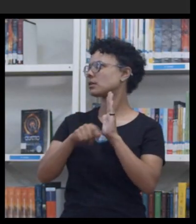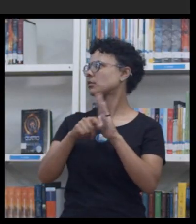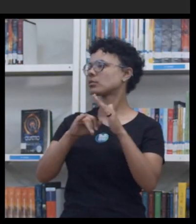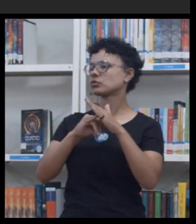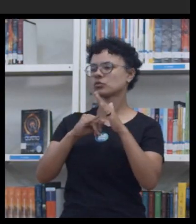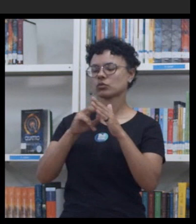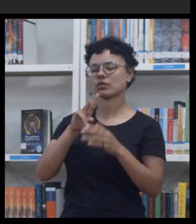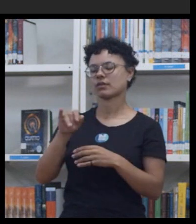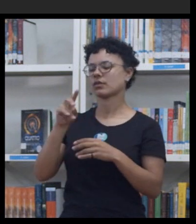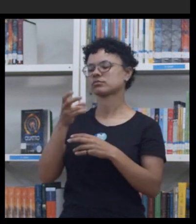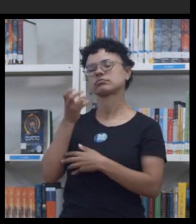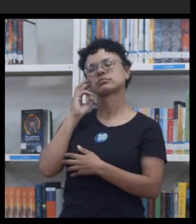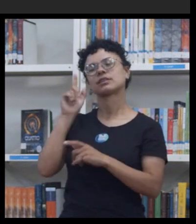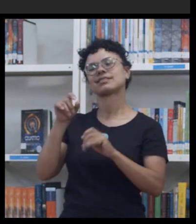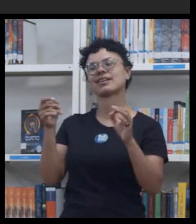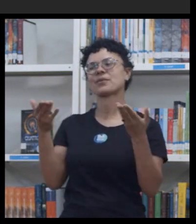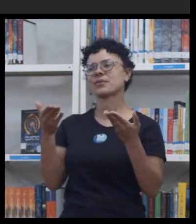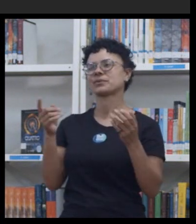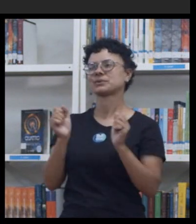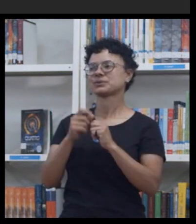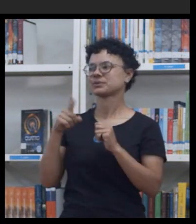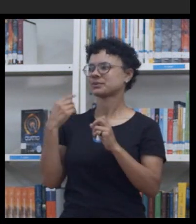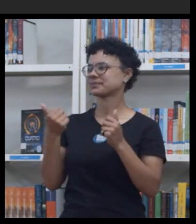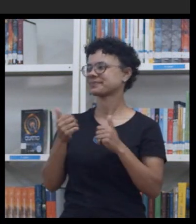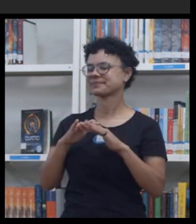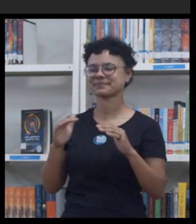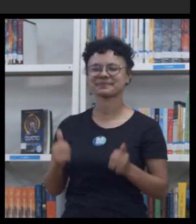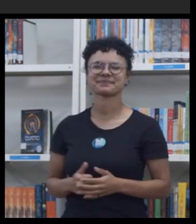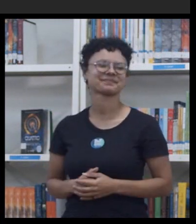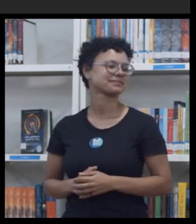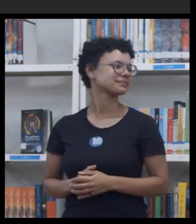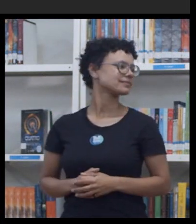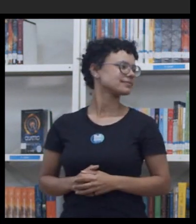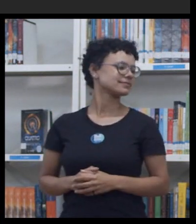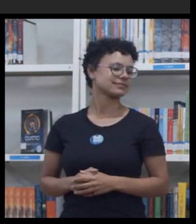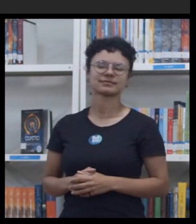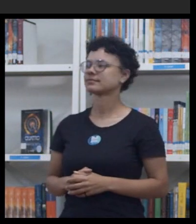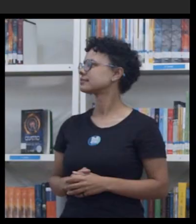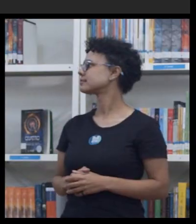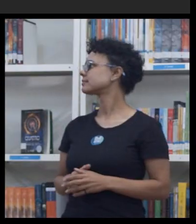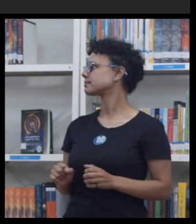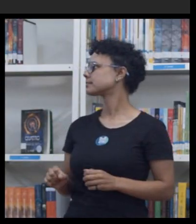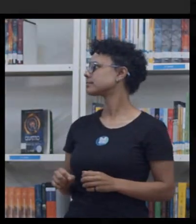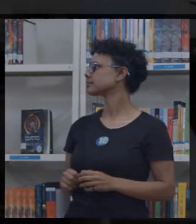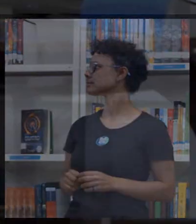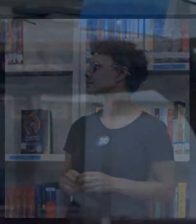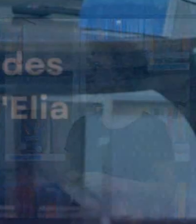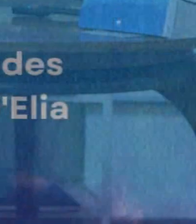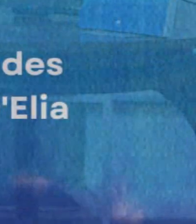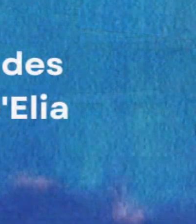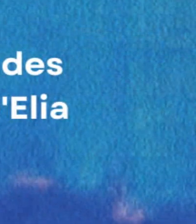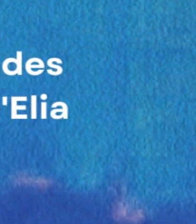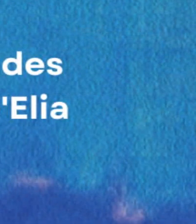Instituto Via Cultural, que permitiu a gente também estar aqui hoje. Créditos. Livro Oficinalmente, de Ana Marcondes. Equipe Via Cultural.